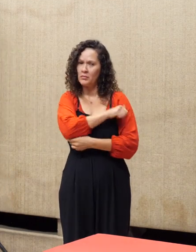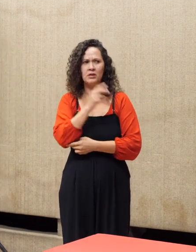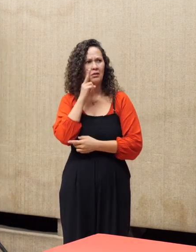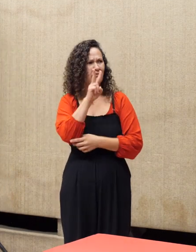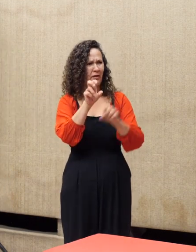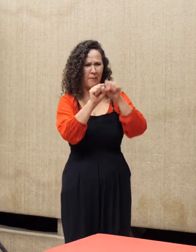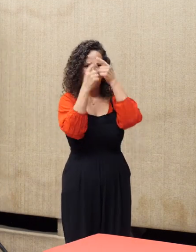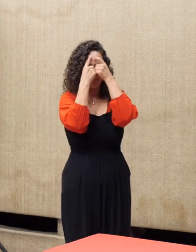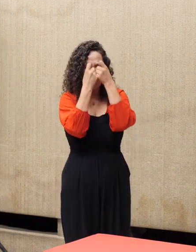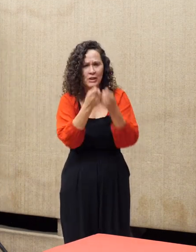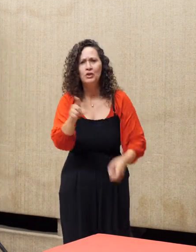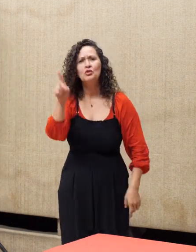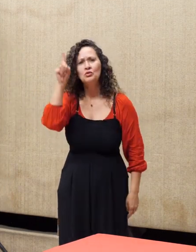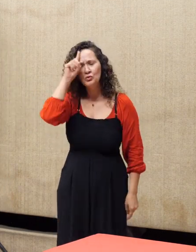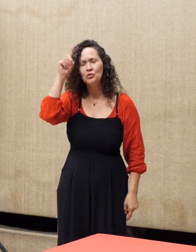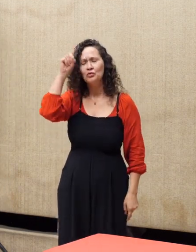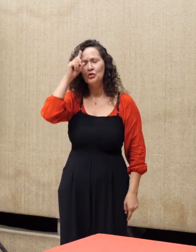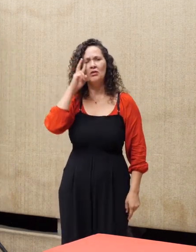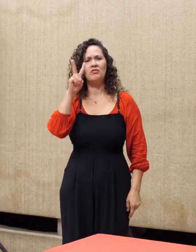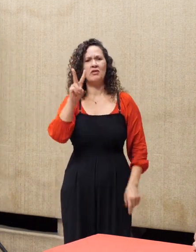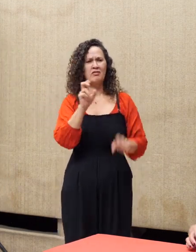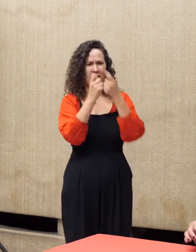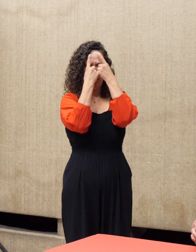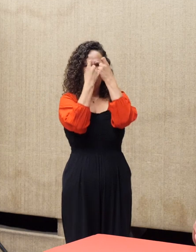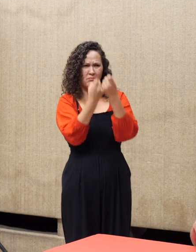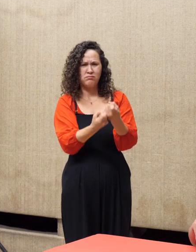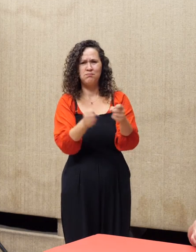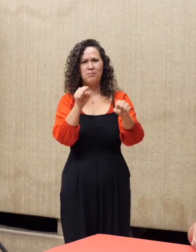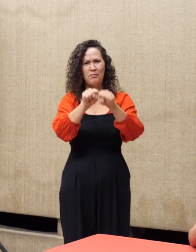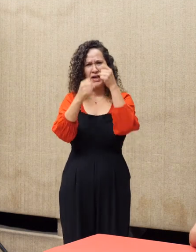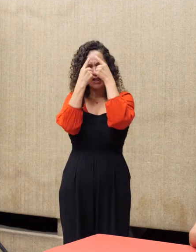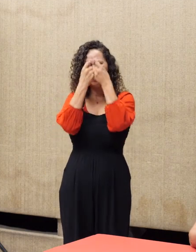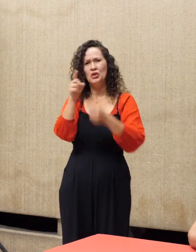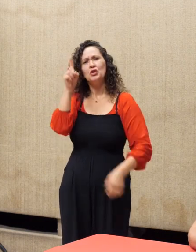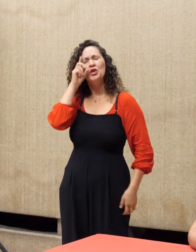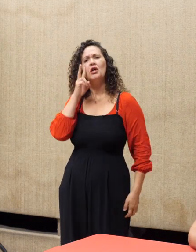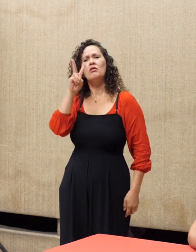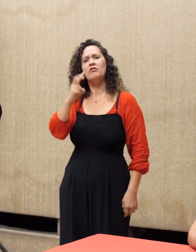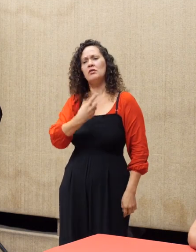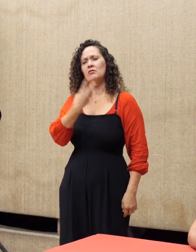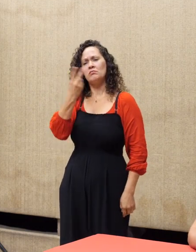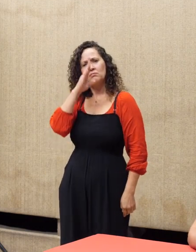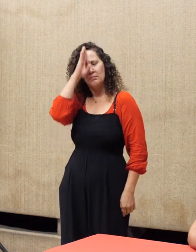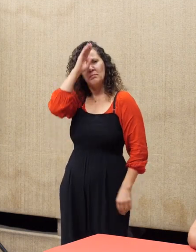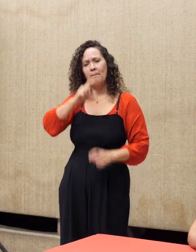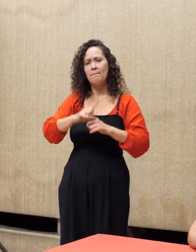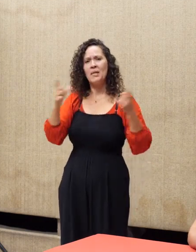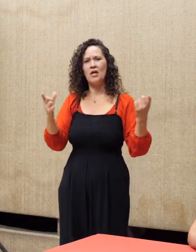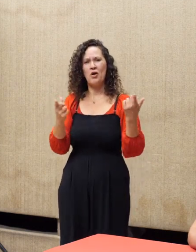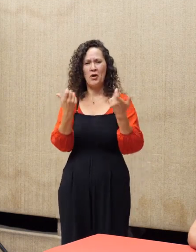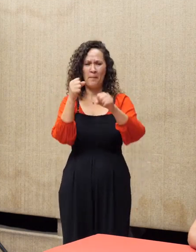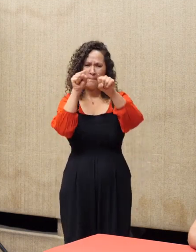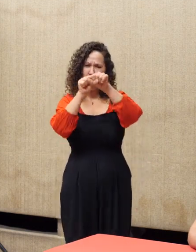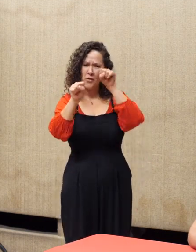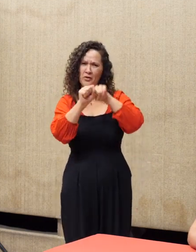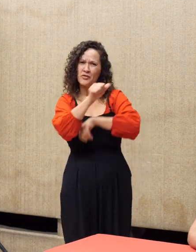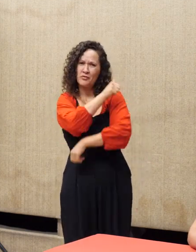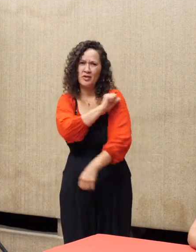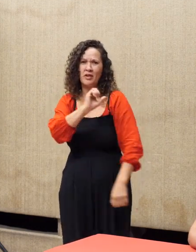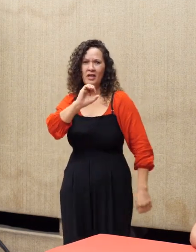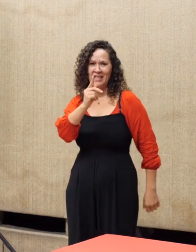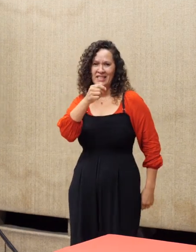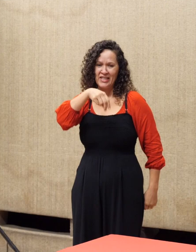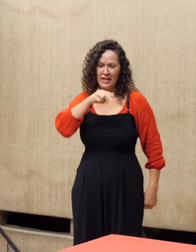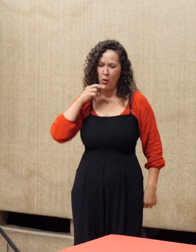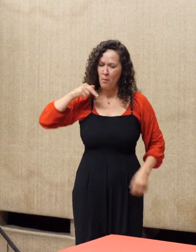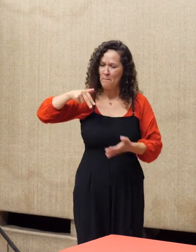vejo barbárie todo dia. E a barbárie que eu vejo todo dia, eu tive em loco nas duas principais, nas duas maiores chacinas da história do Rio de Janeiro. Eu